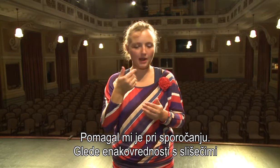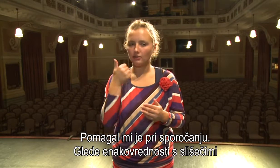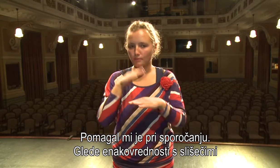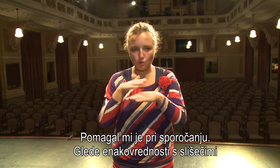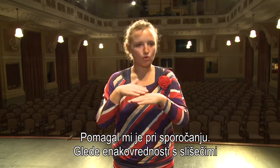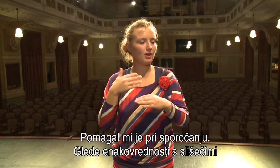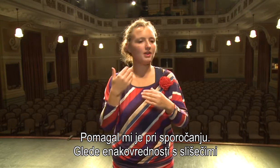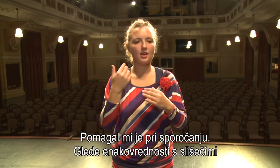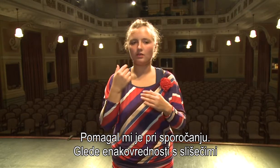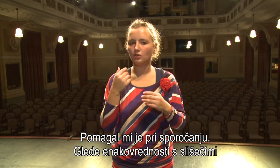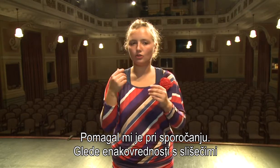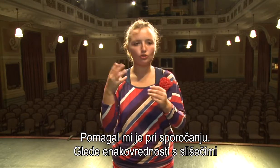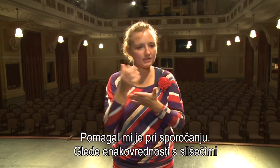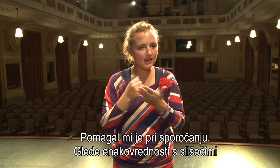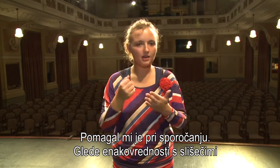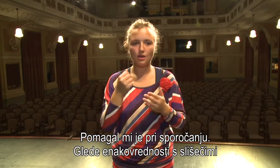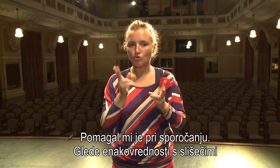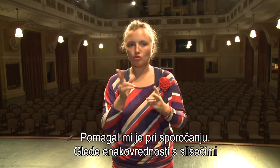pravi sporočanje, doseganje možnosti,